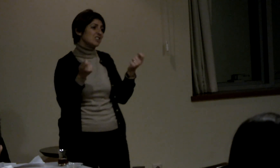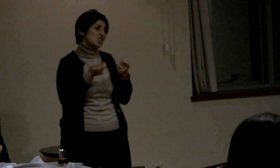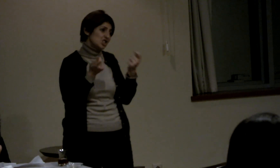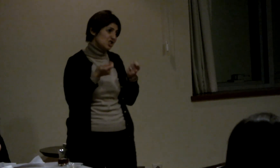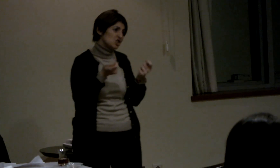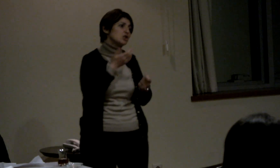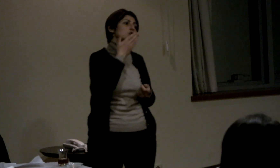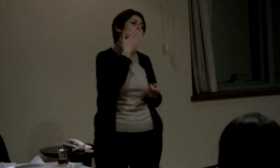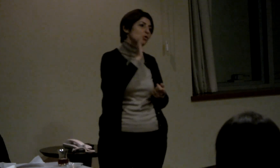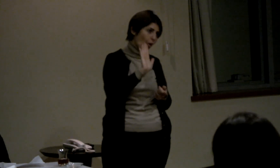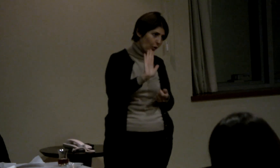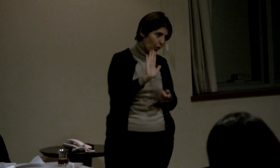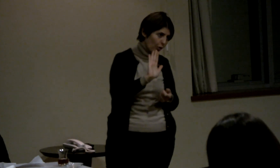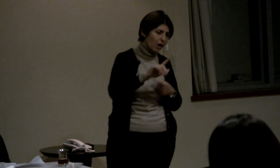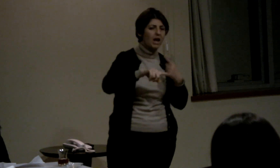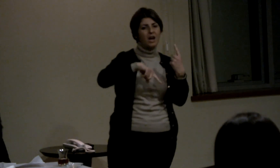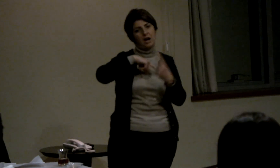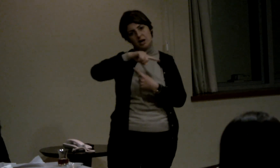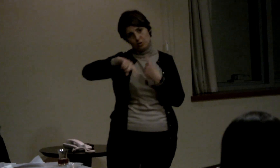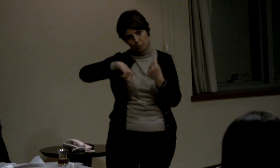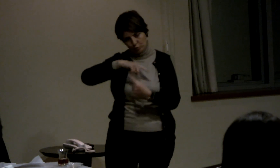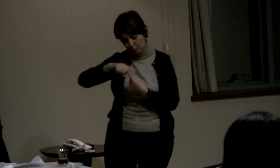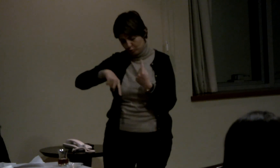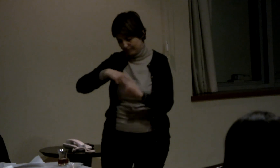Evet. İş yok arıyoruz.